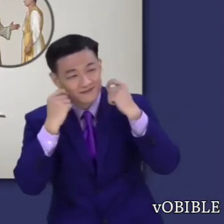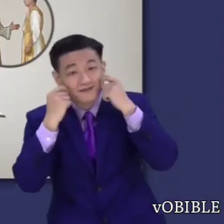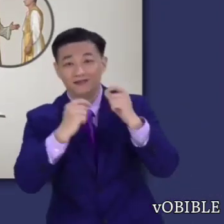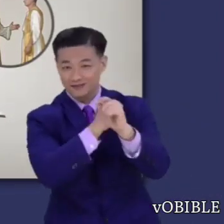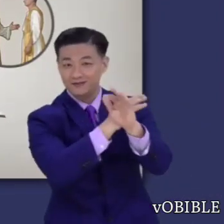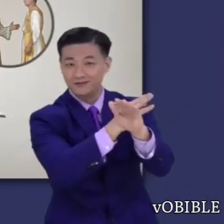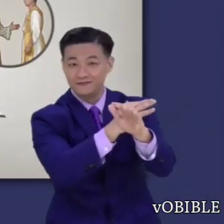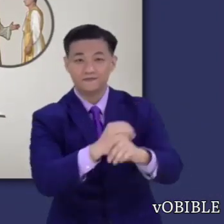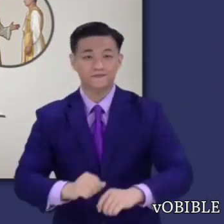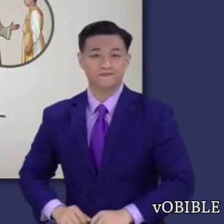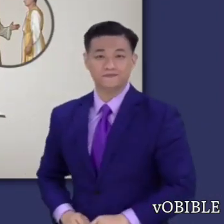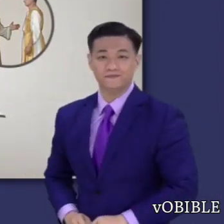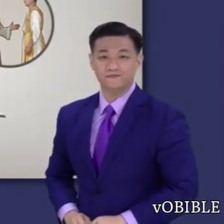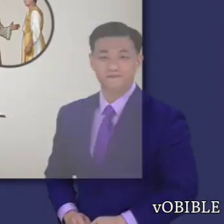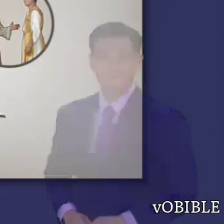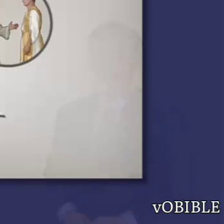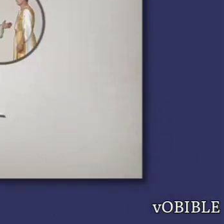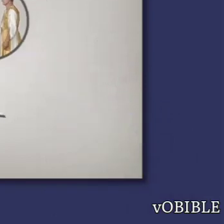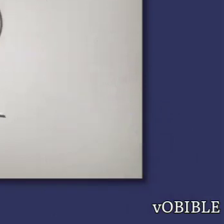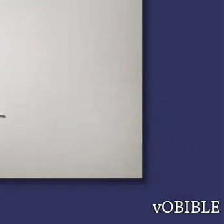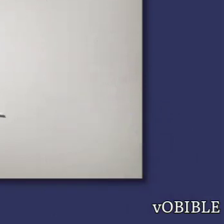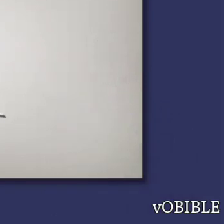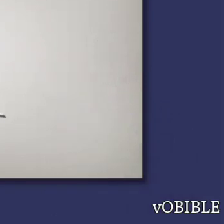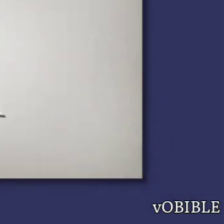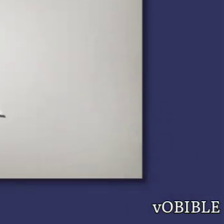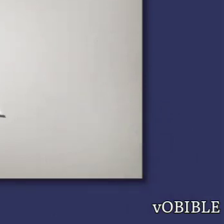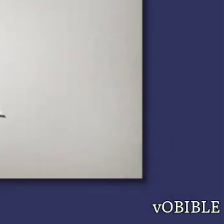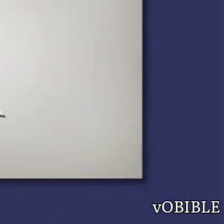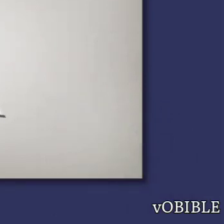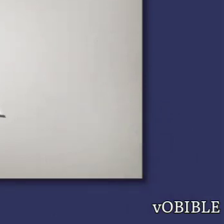信息时更要留意这点。